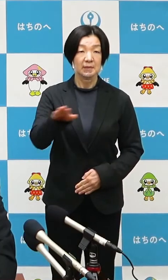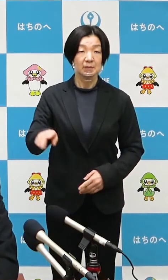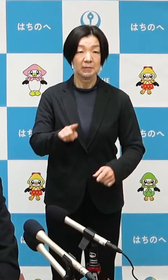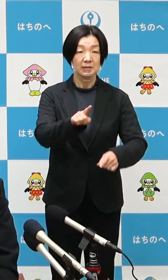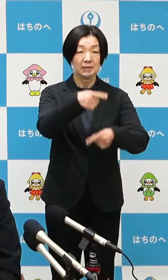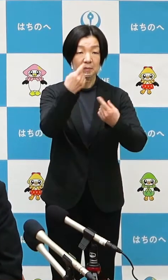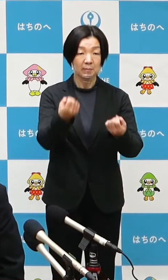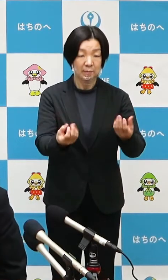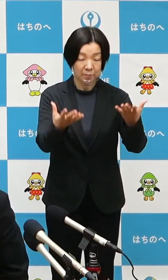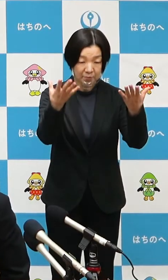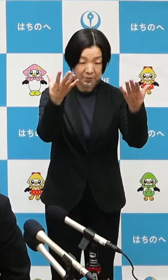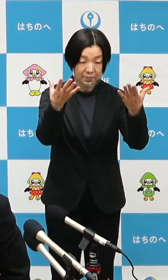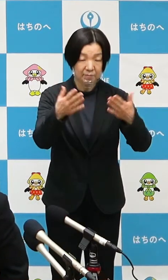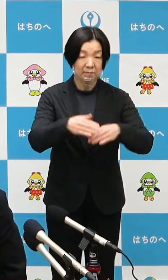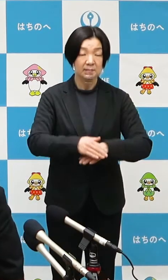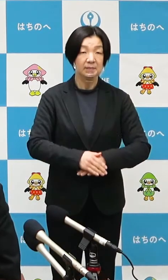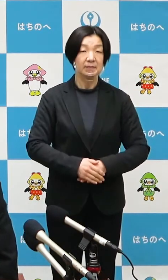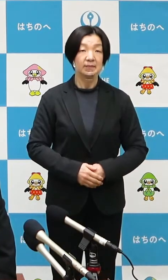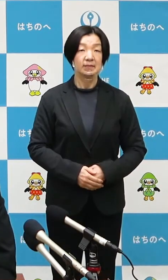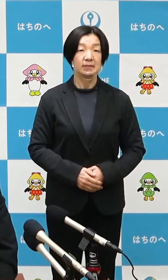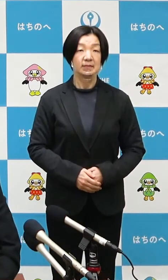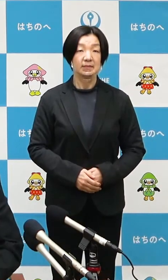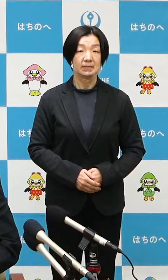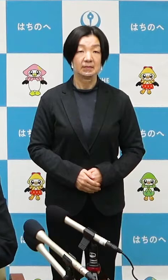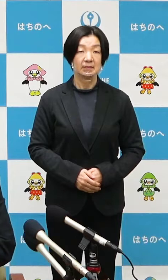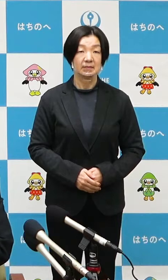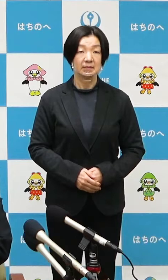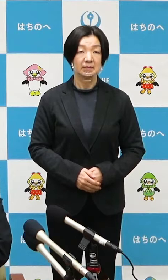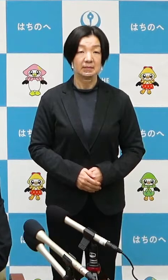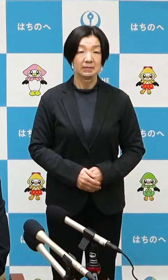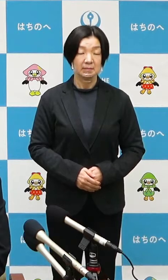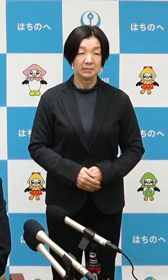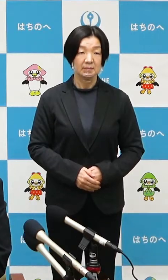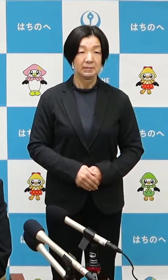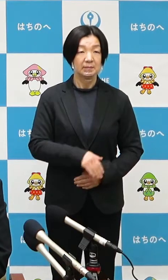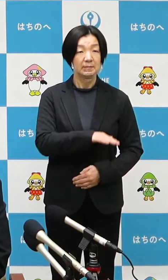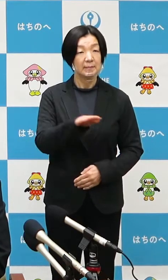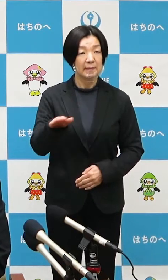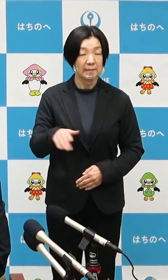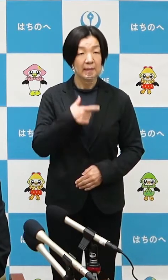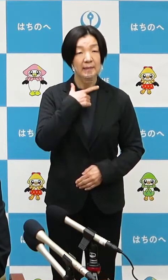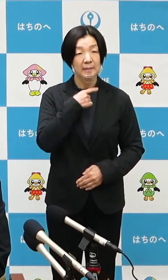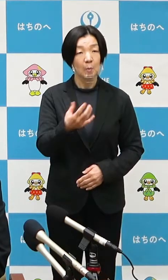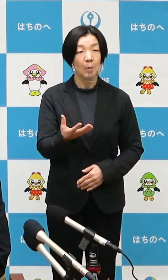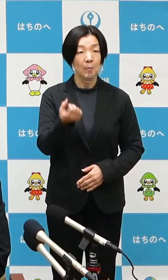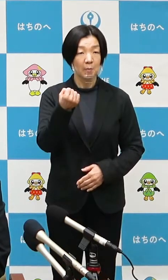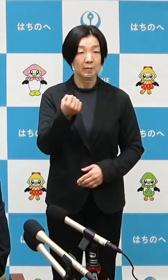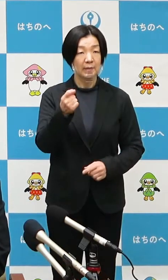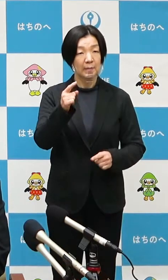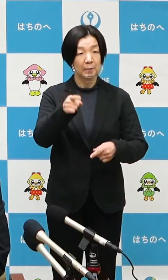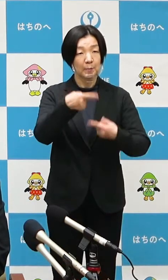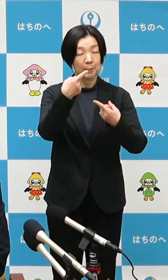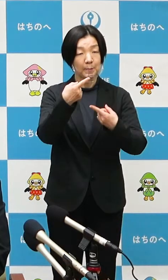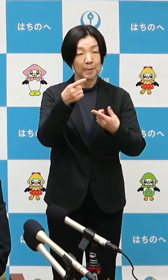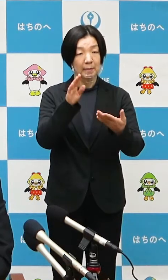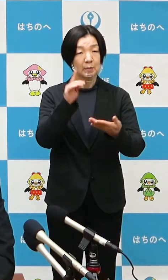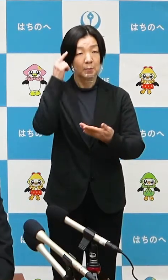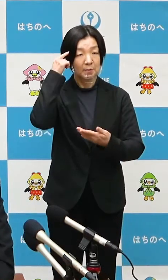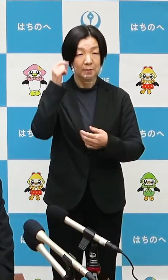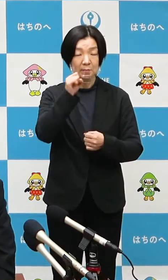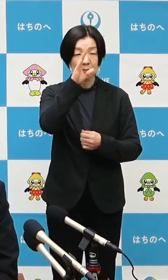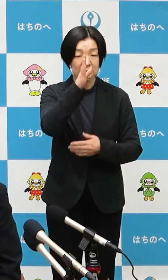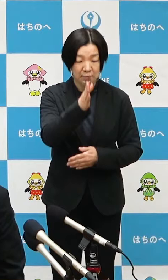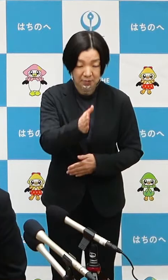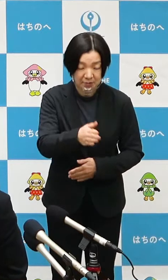皆様新年あけましておめでとうございますそれぞれ希望を持って新年を迎えることと存じます本年も